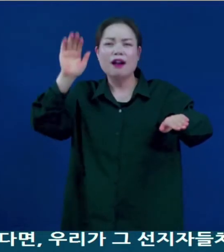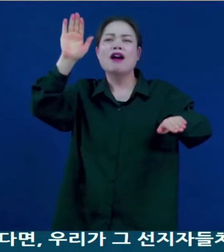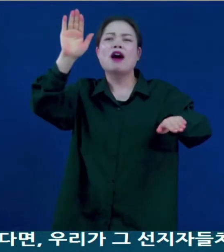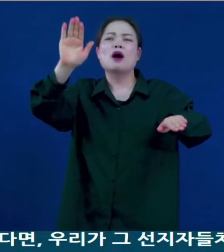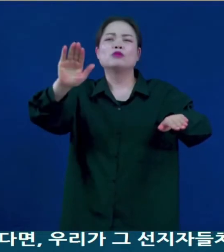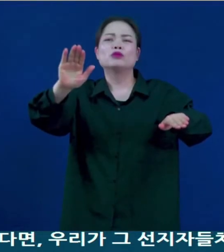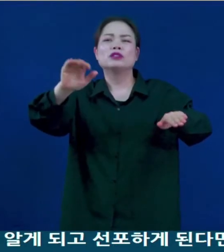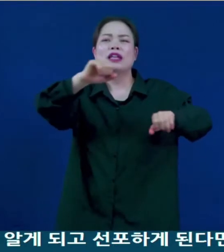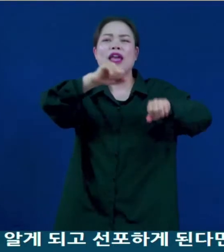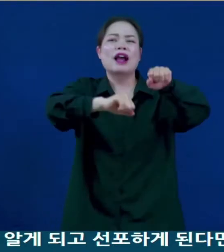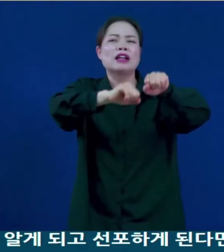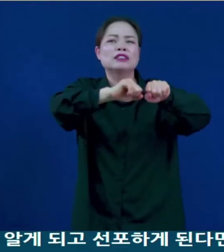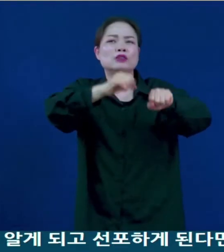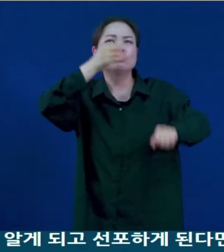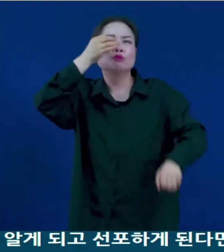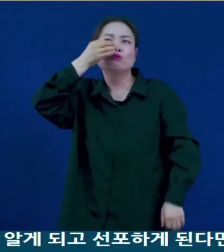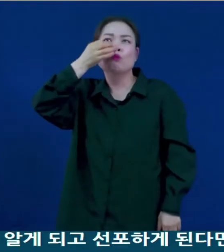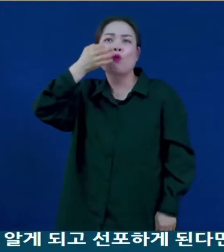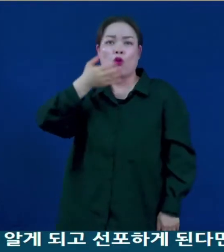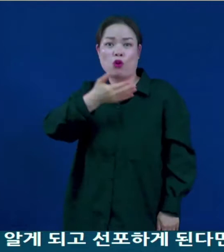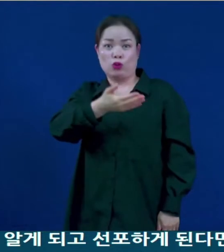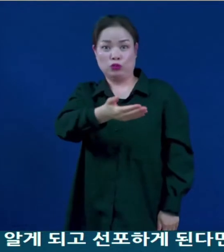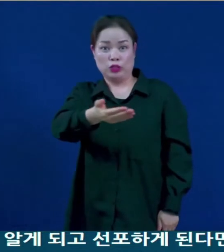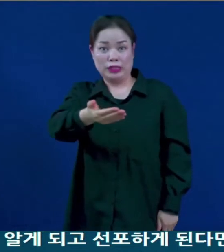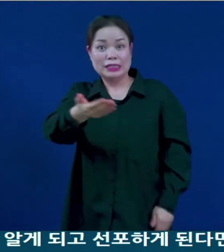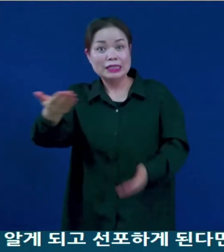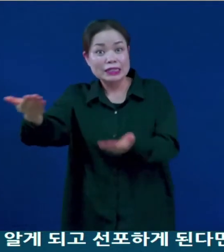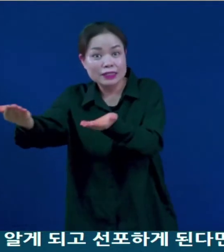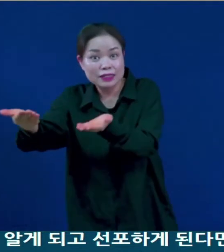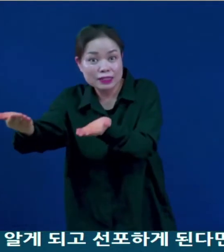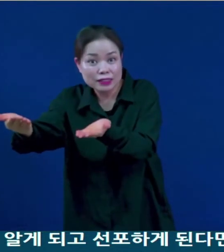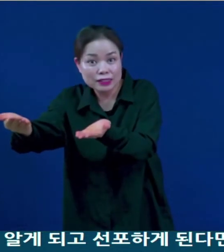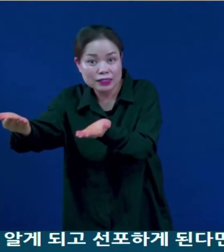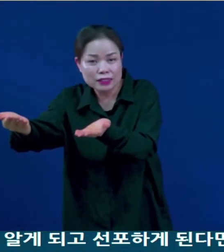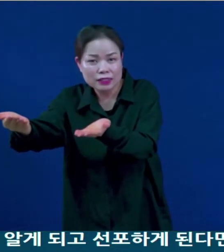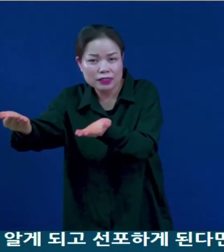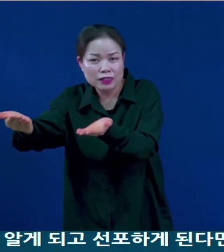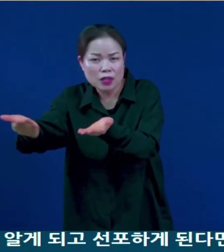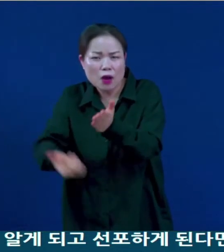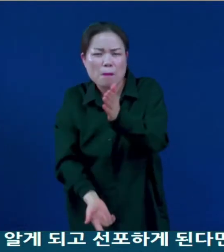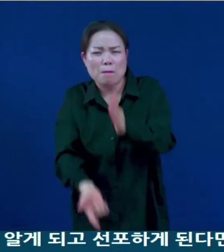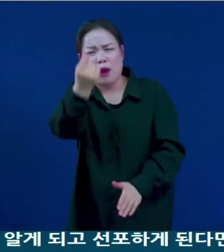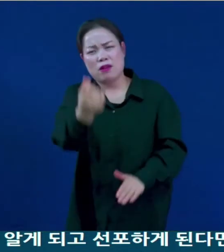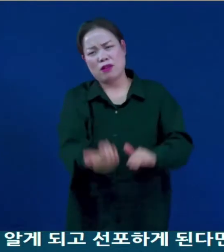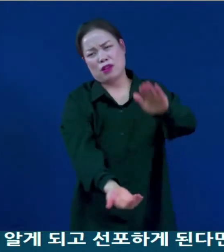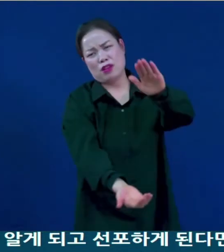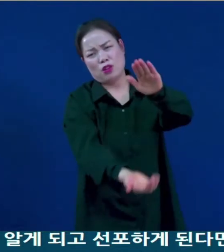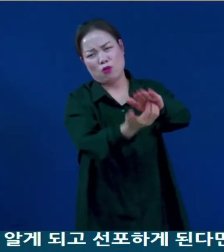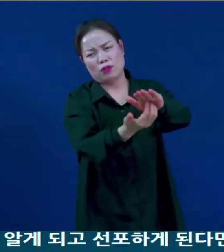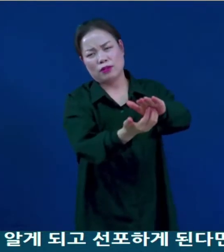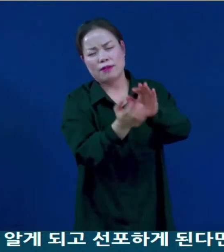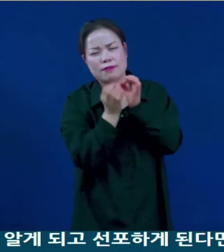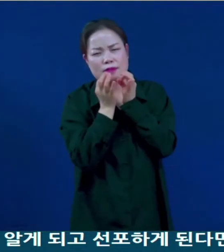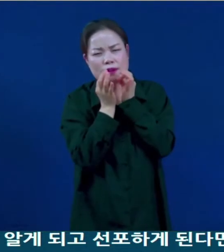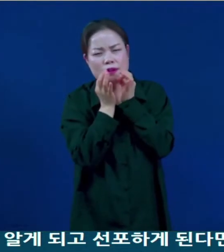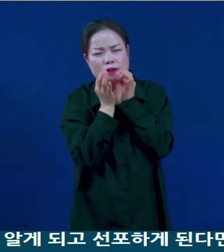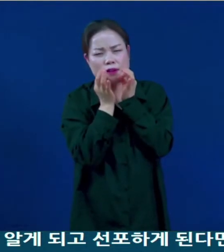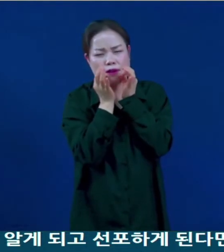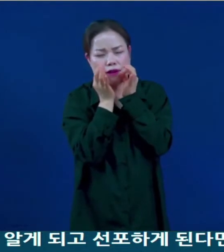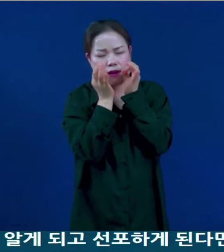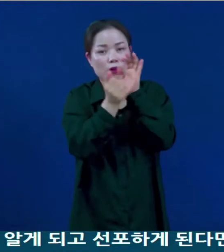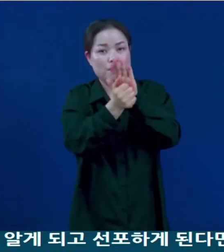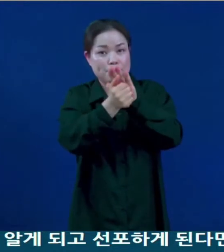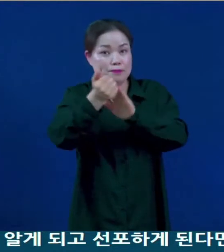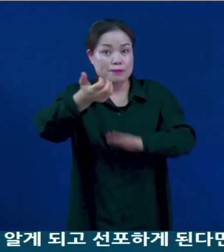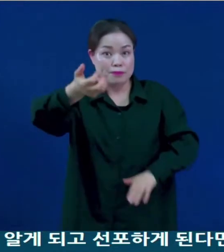앞으로 행하시겠다고 보여주신 그 일이 어서 이루어지기를 바라는 간절한 열망을 갖게